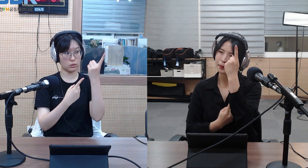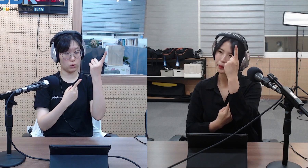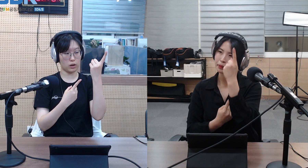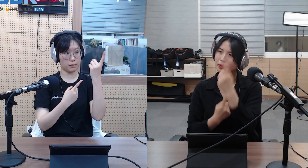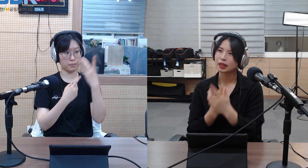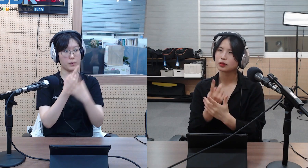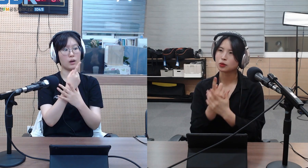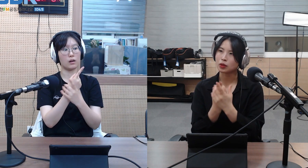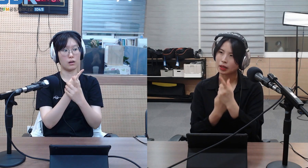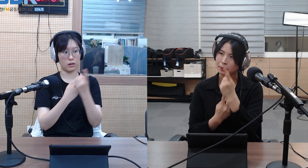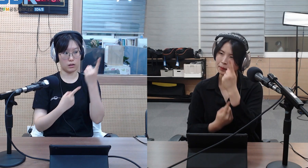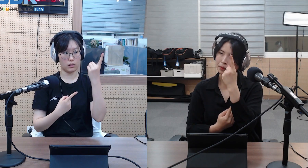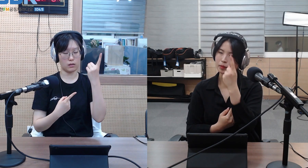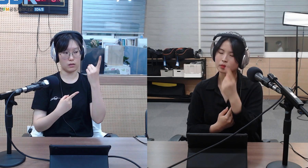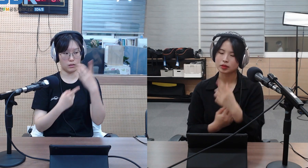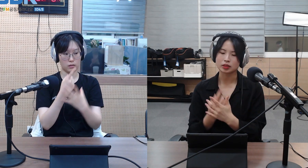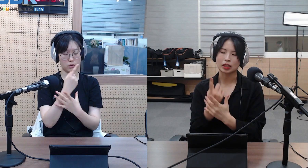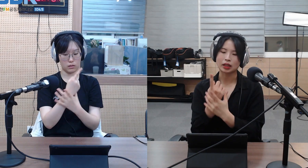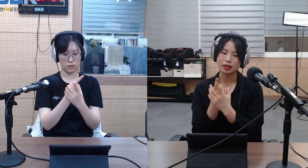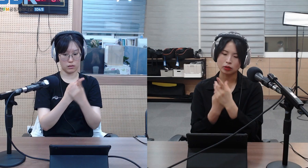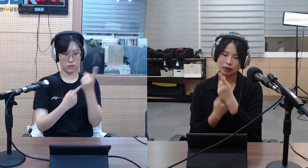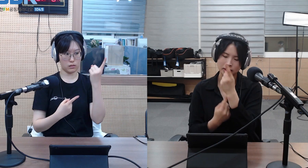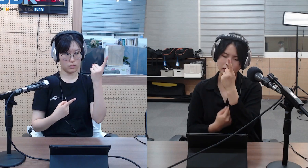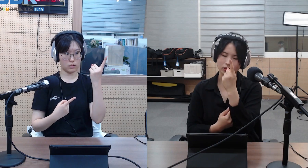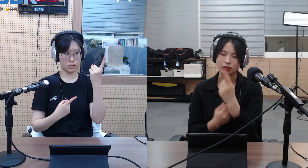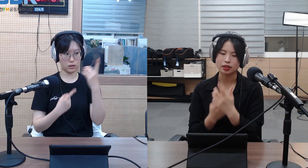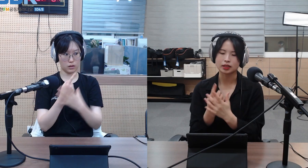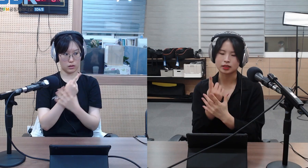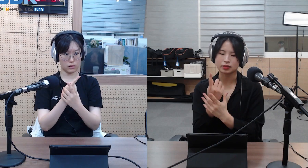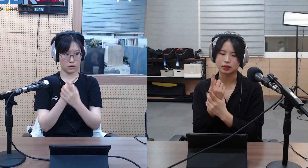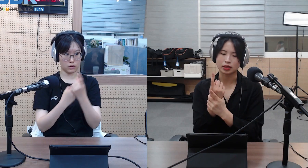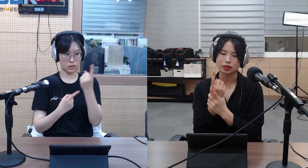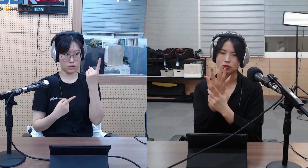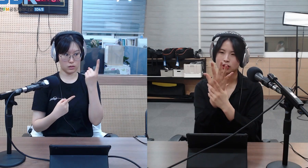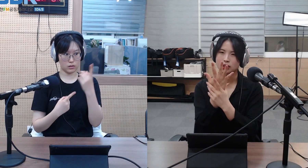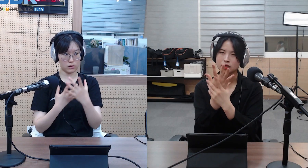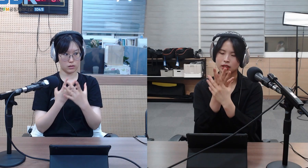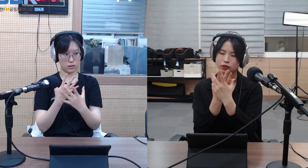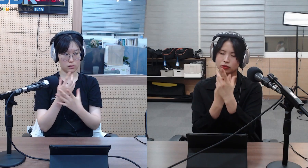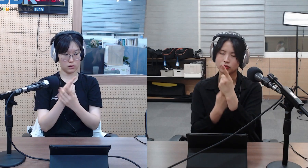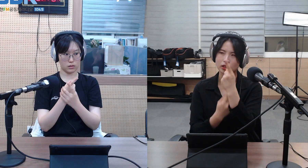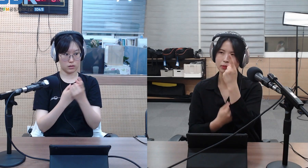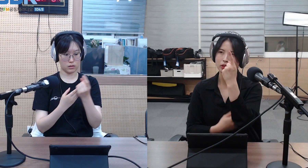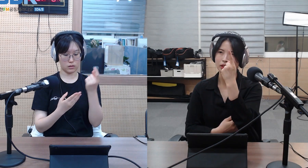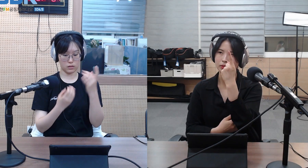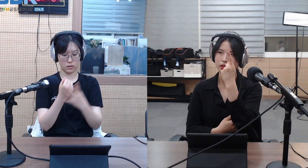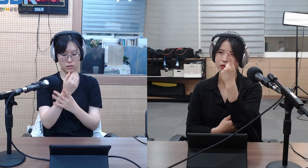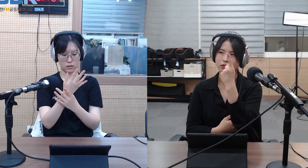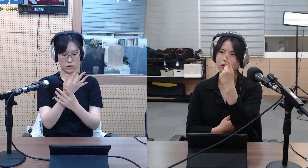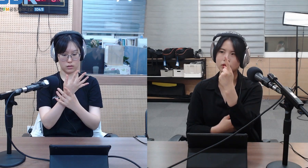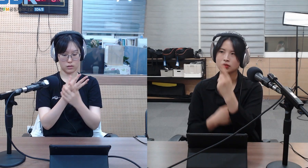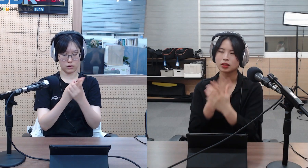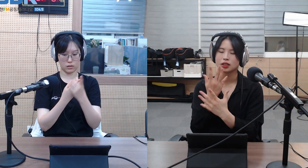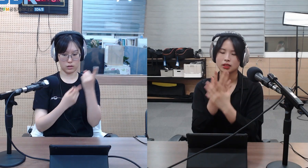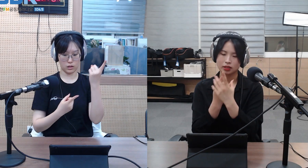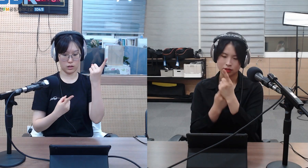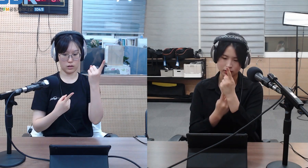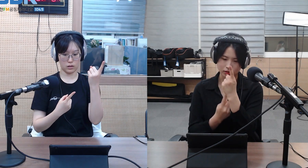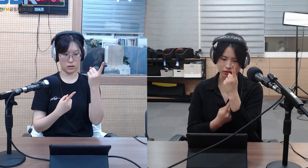종합. 그래서 하나로 합친 거 할 네. 때 씁니다. 여러 가지 다수를 한 번에 합친 거. 네.